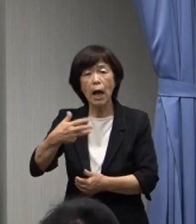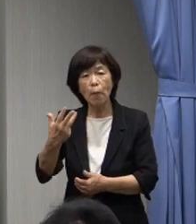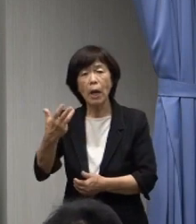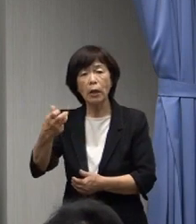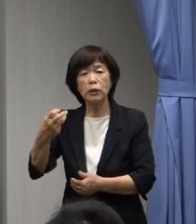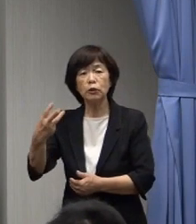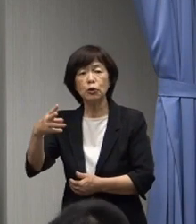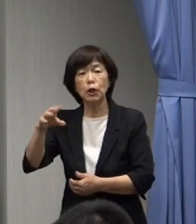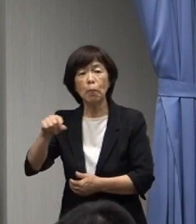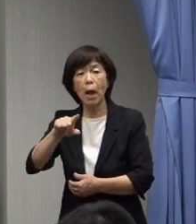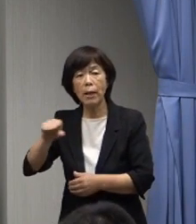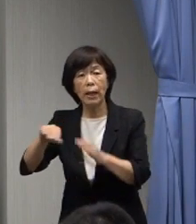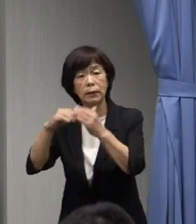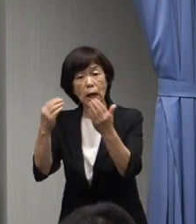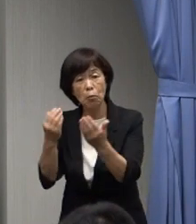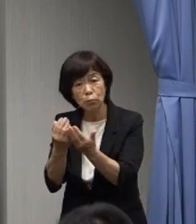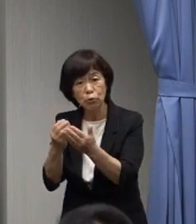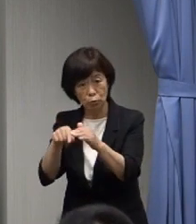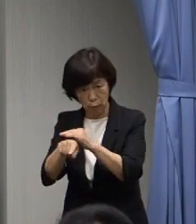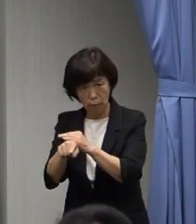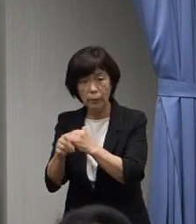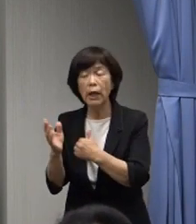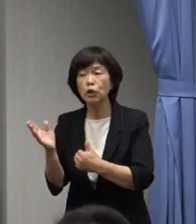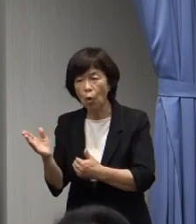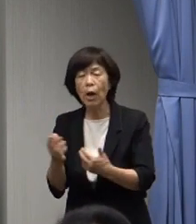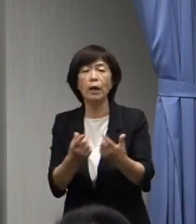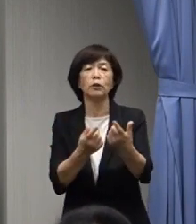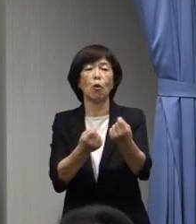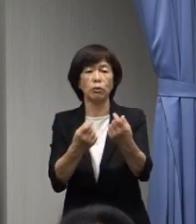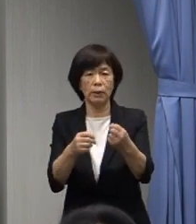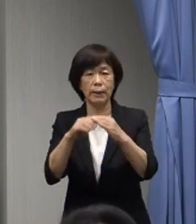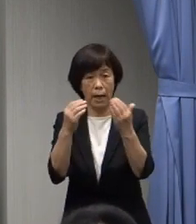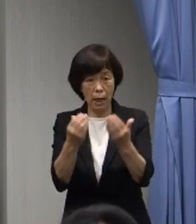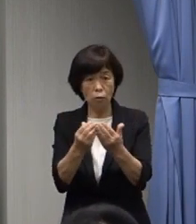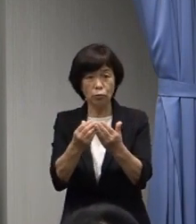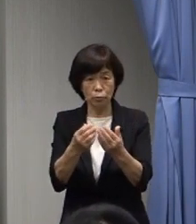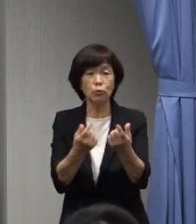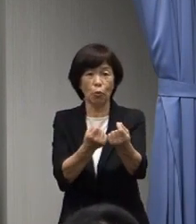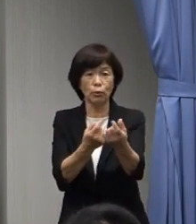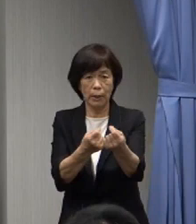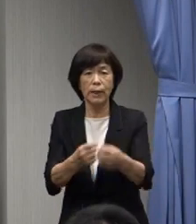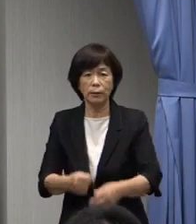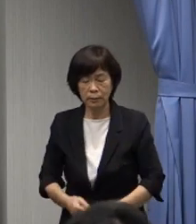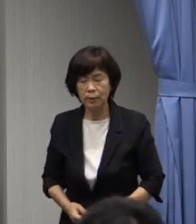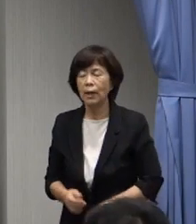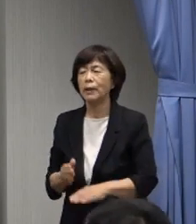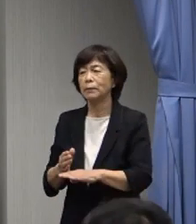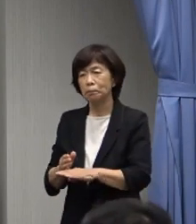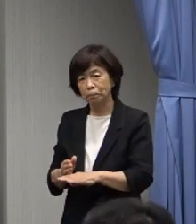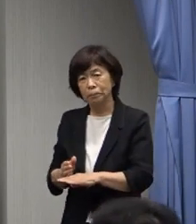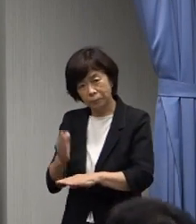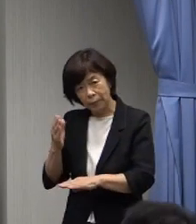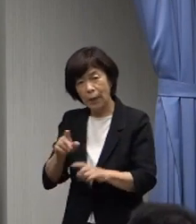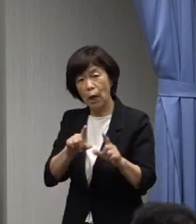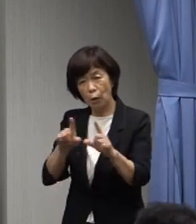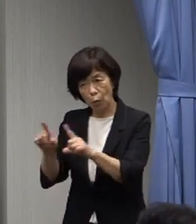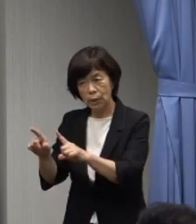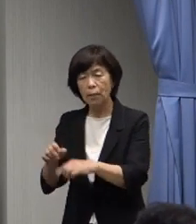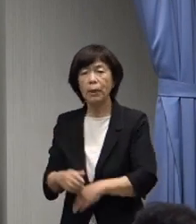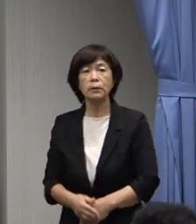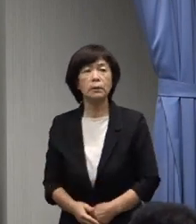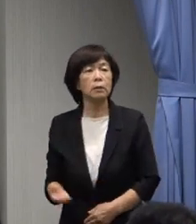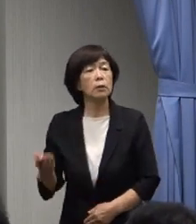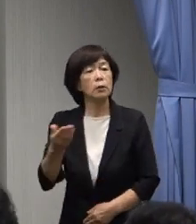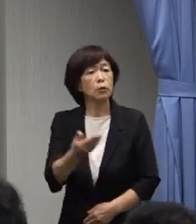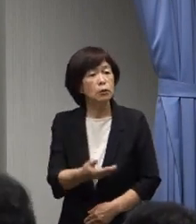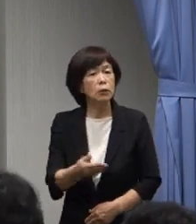全額のことになるんでしょうか。 はい、その全額のことになります。 ありがとうございます。